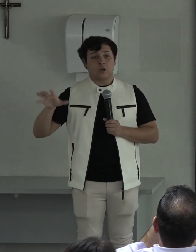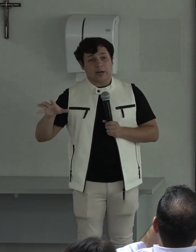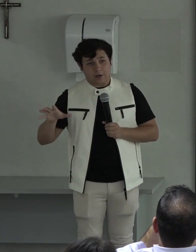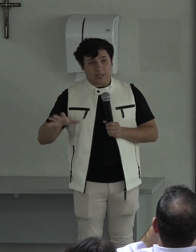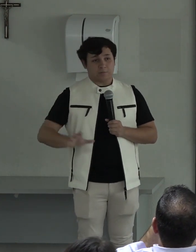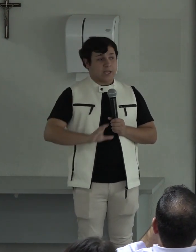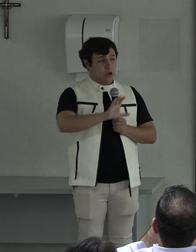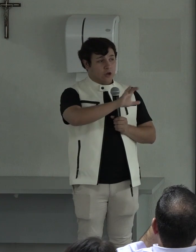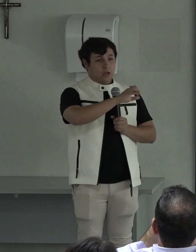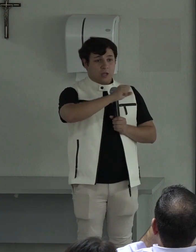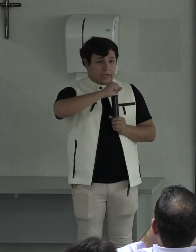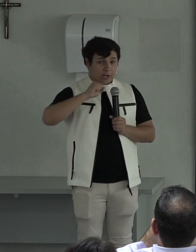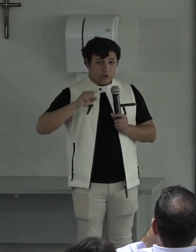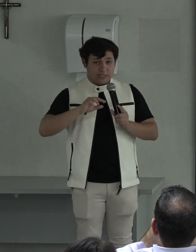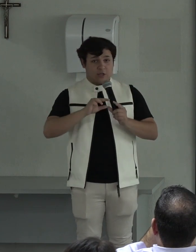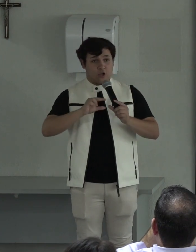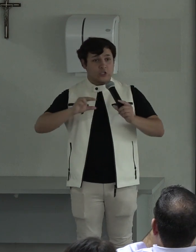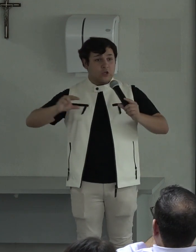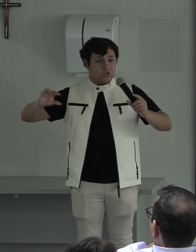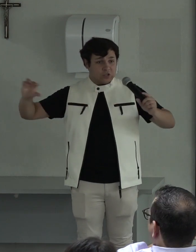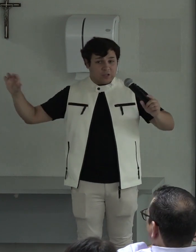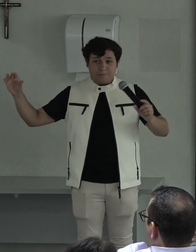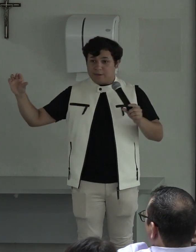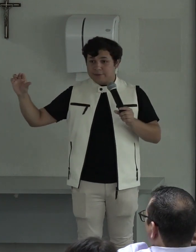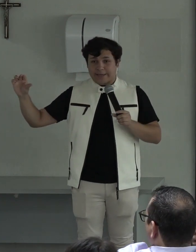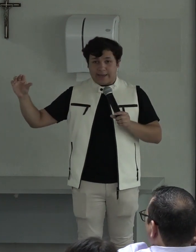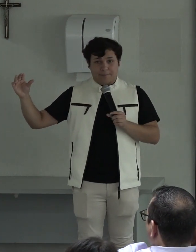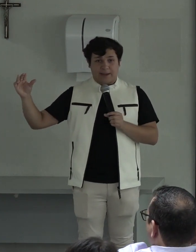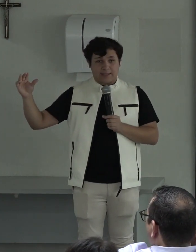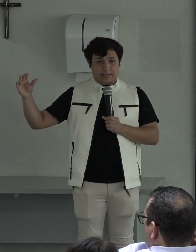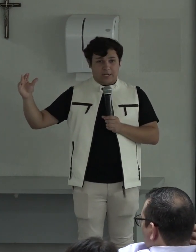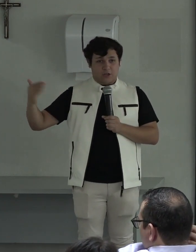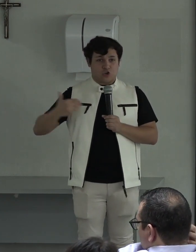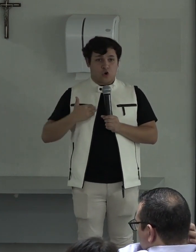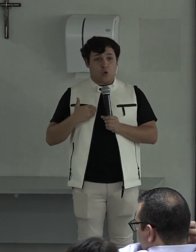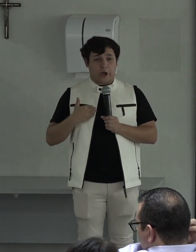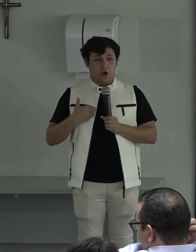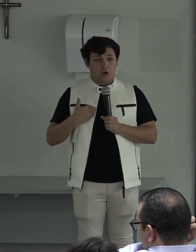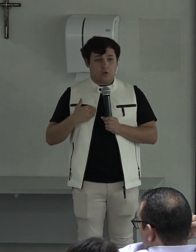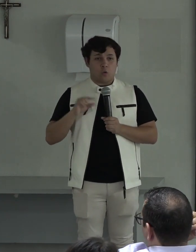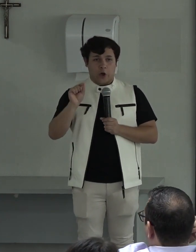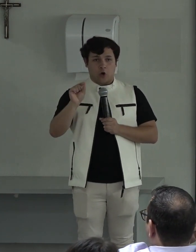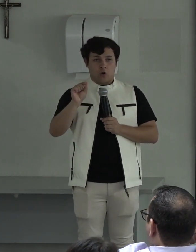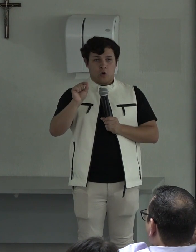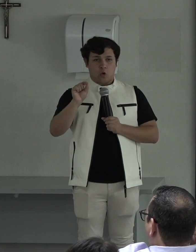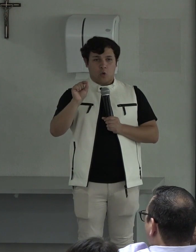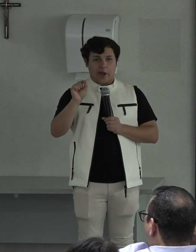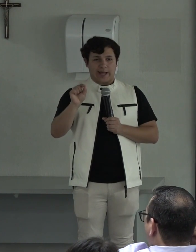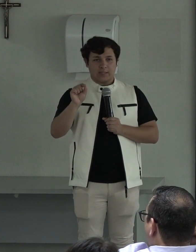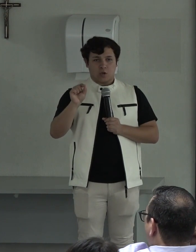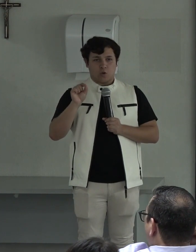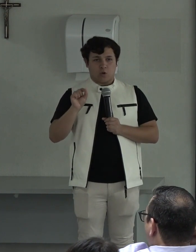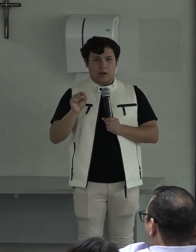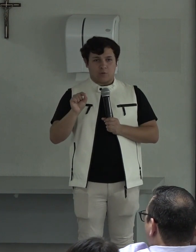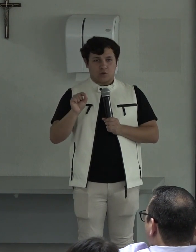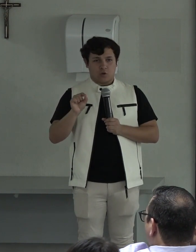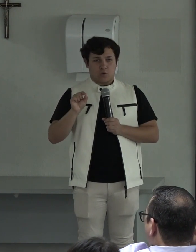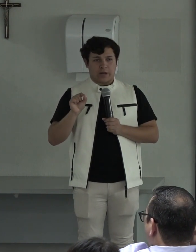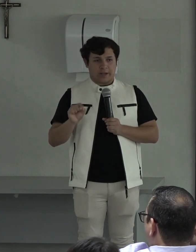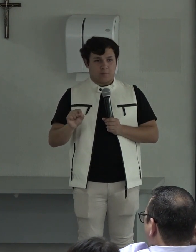agarro el español y lo desgloso, vemos que para decir yo juego, juego, juegas, jugamos, jugaremos,